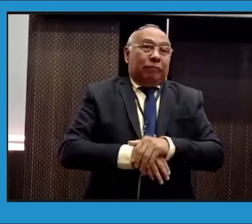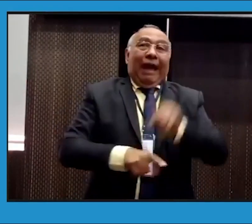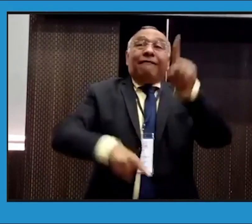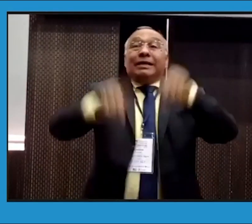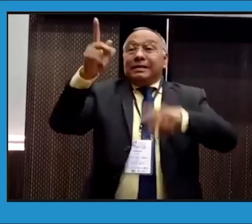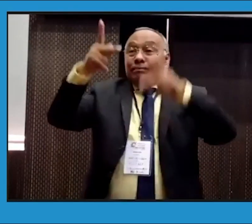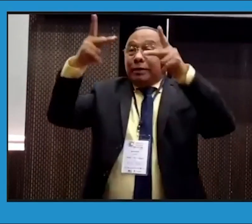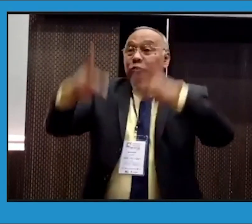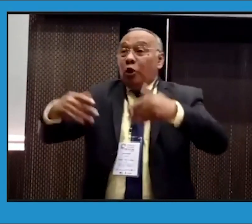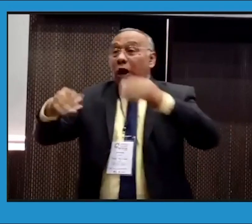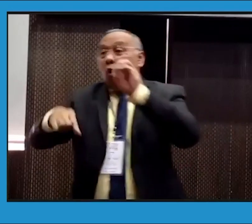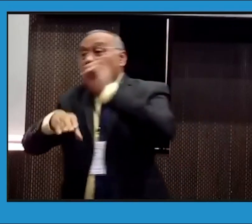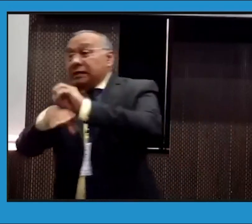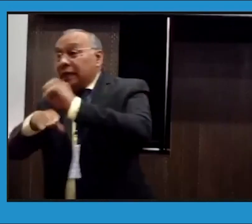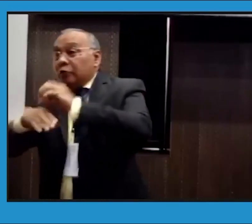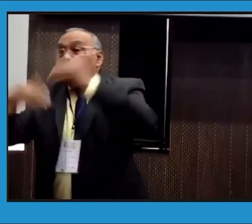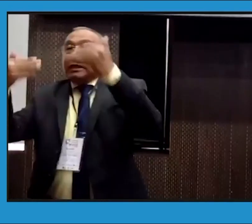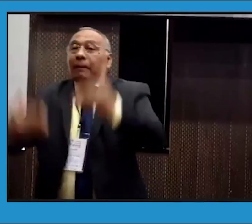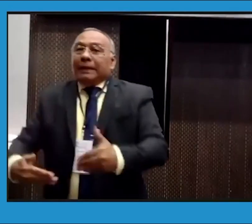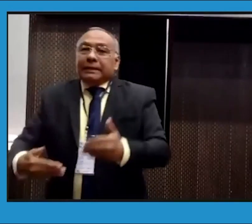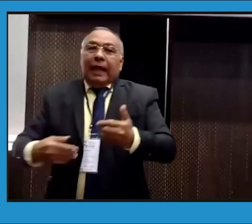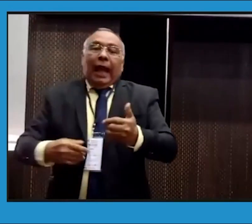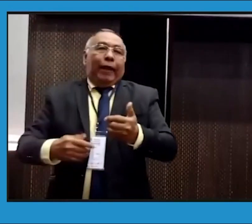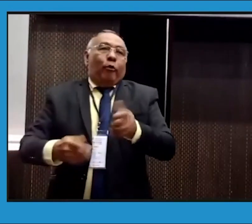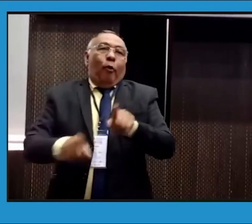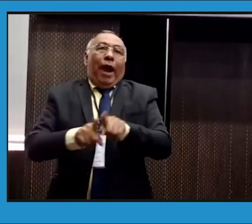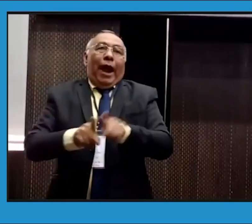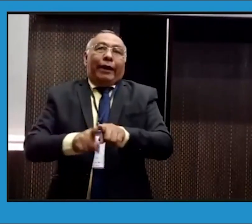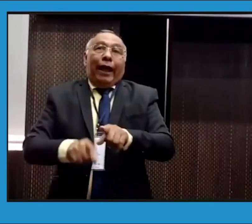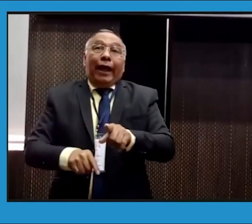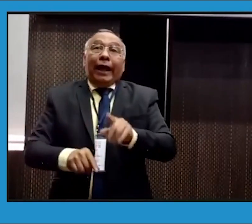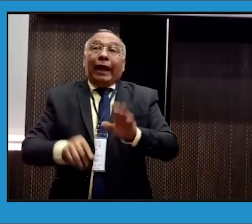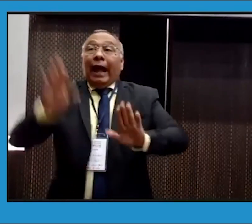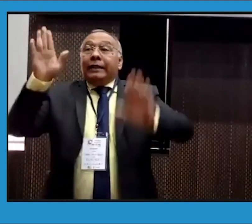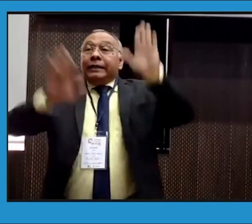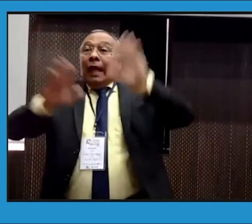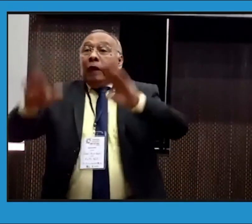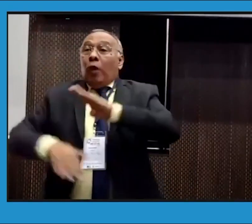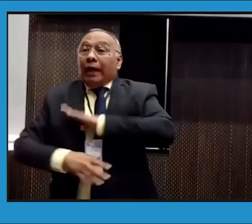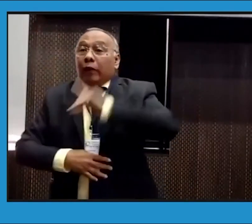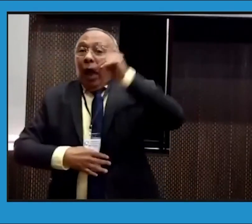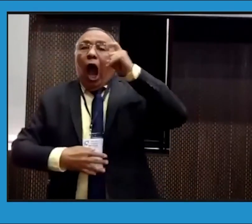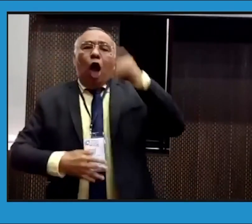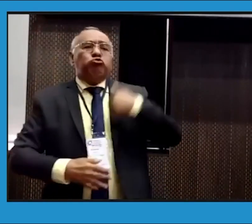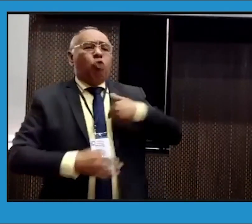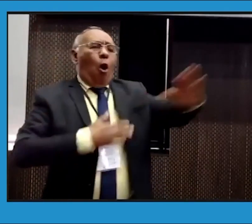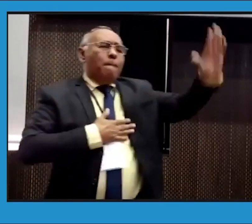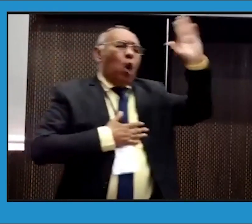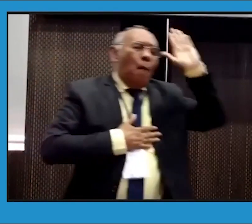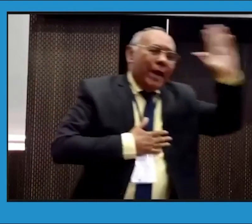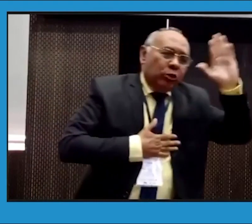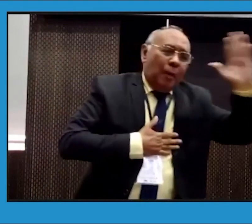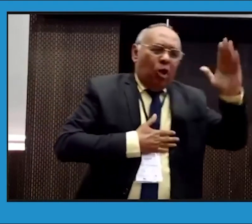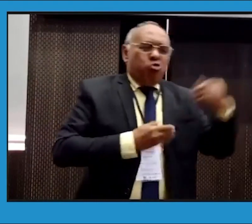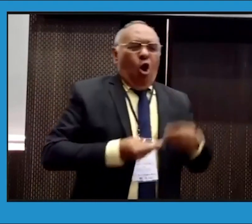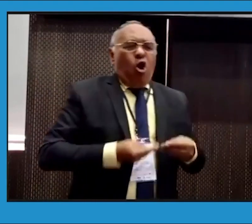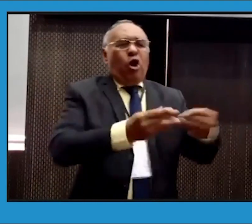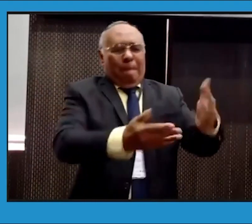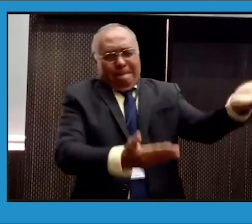Pronto van a hacer estos cambios de gobierno. Las organizaciones de discapacidad ante los candidatos, pues ustedes